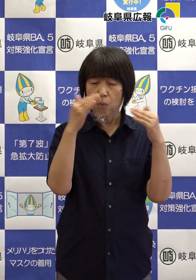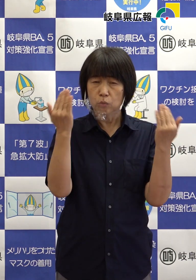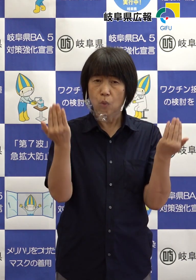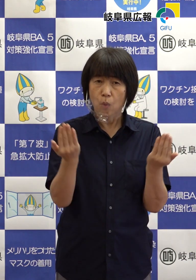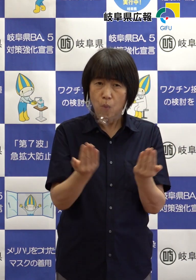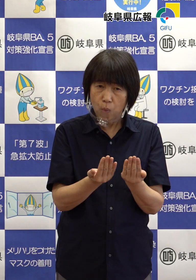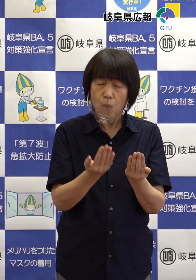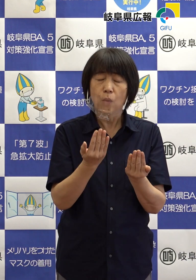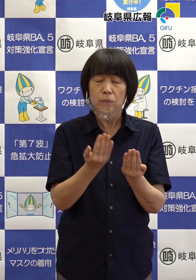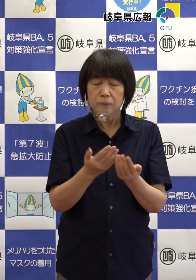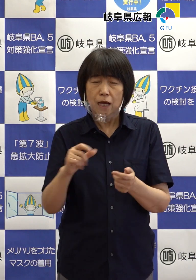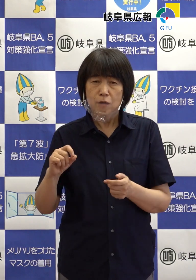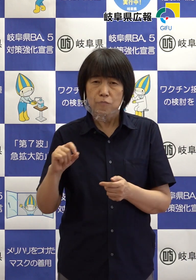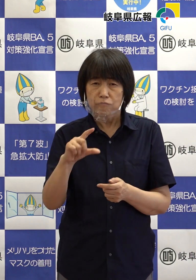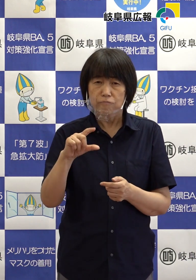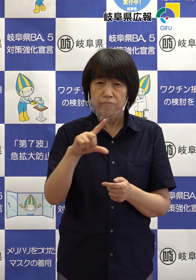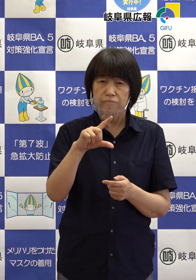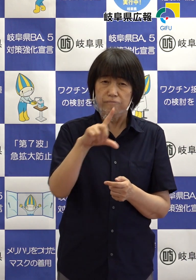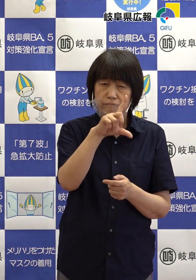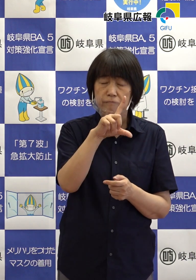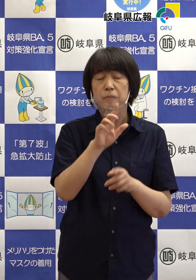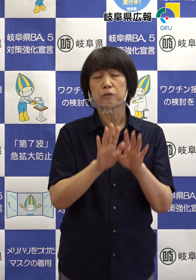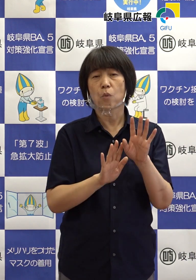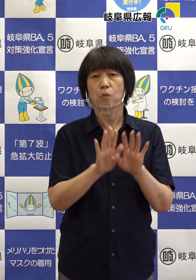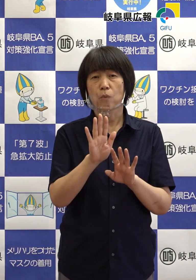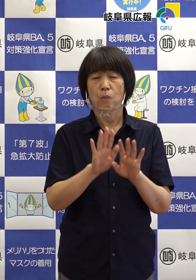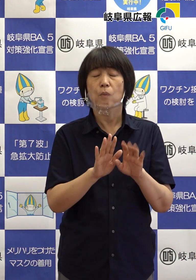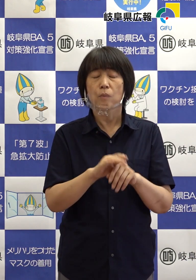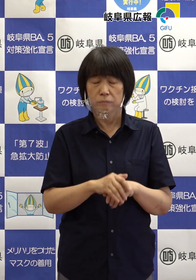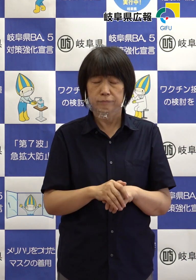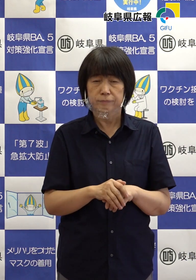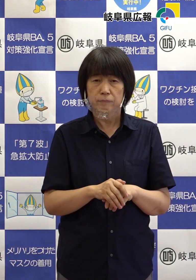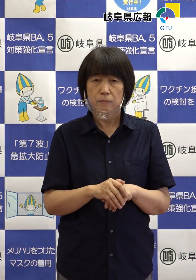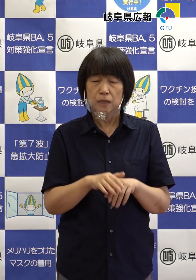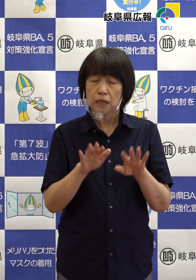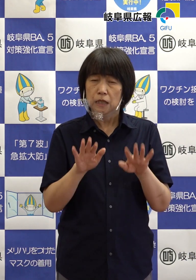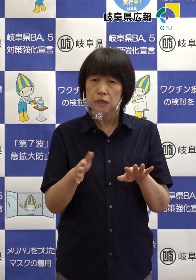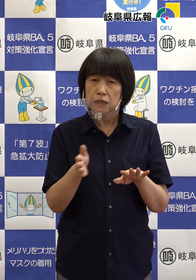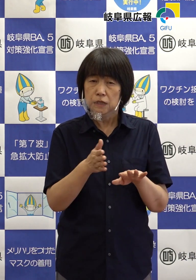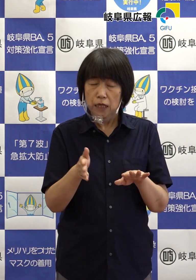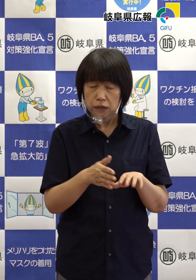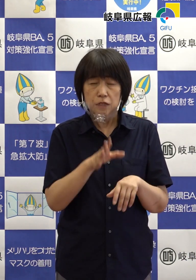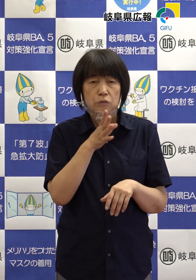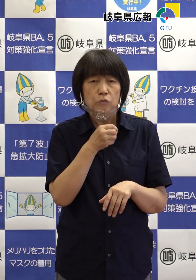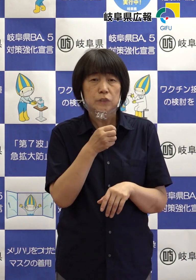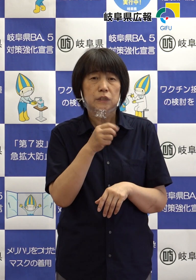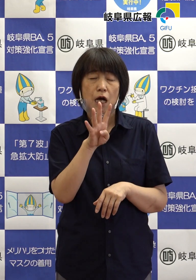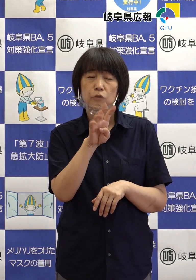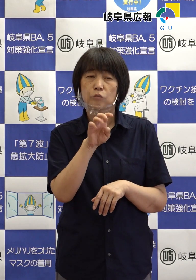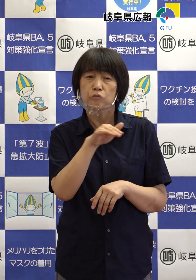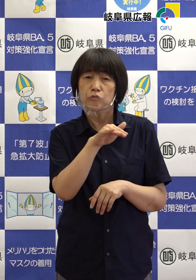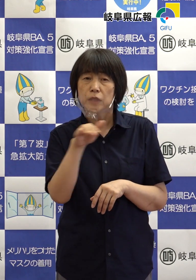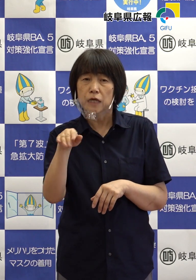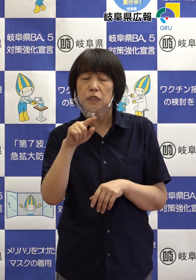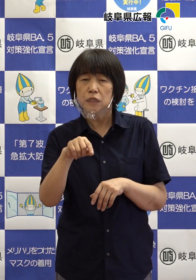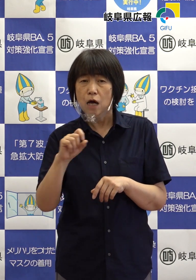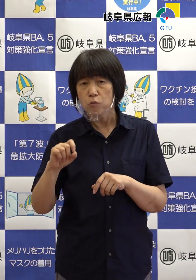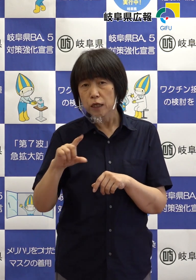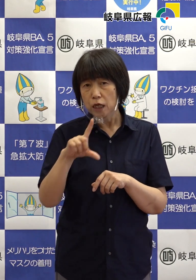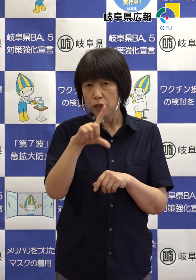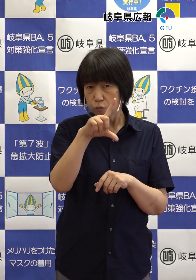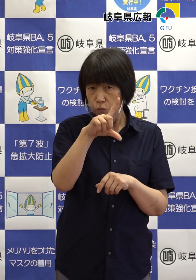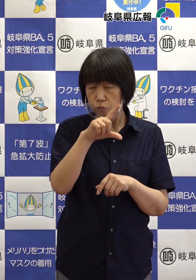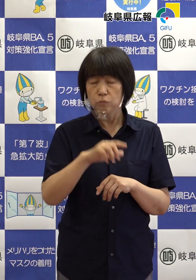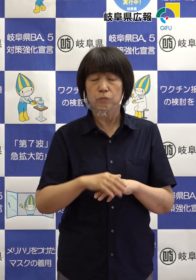着実に増えてきているということでとりわけこのところ40歳代以上の割合があ増え適当ということでござい